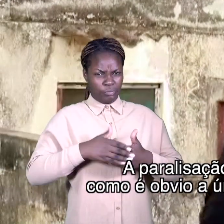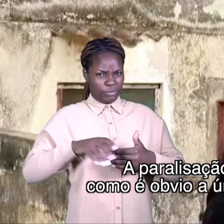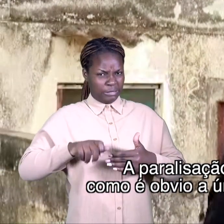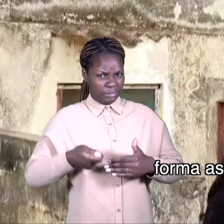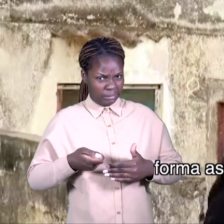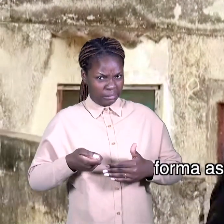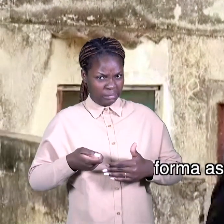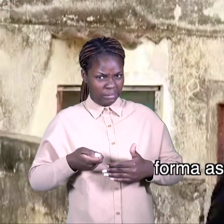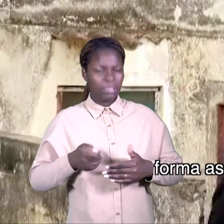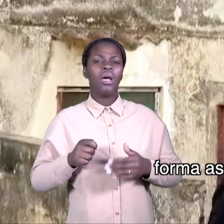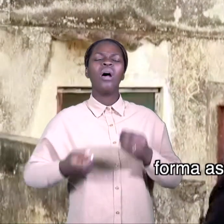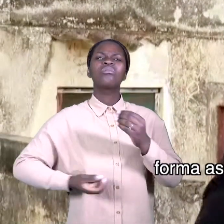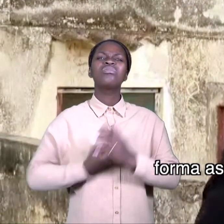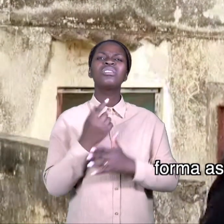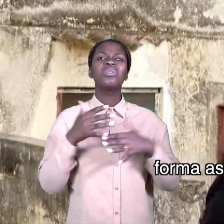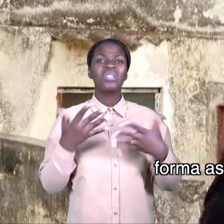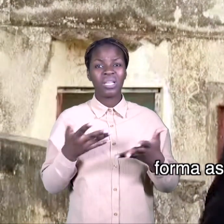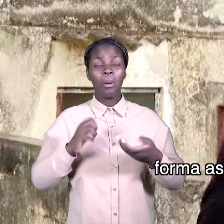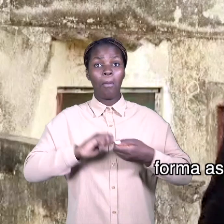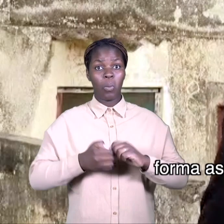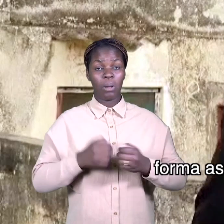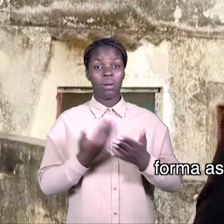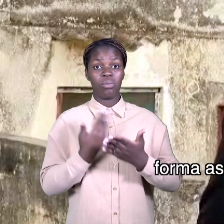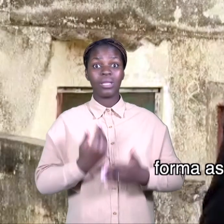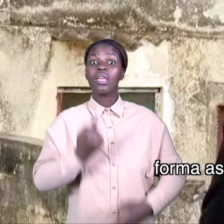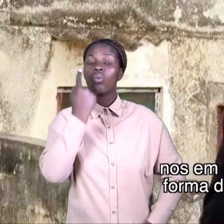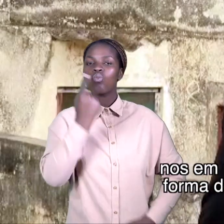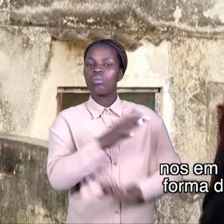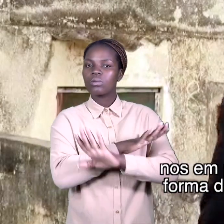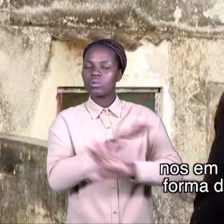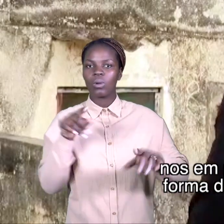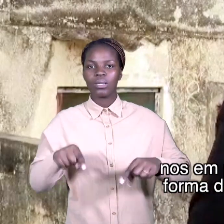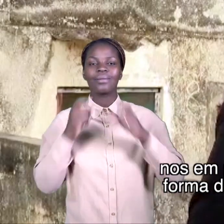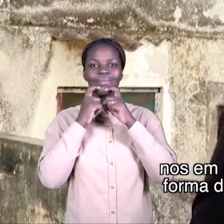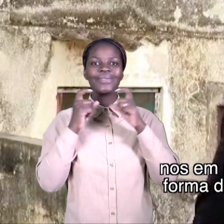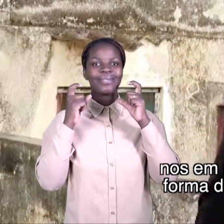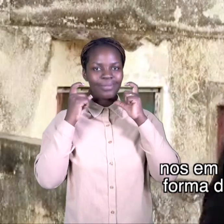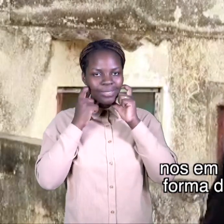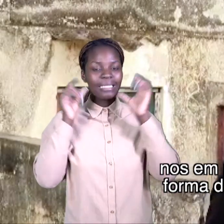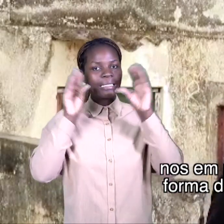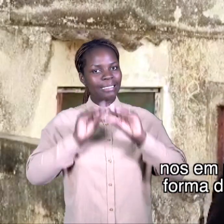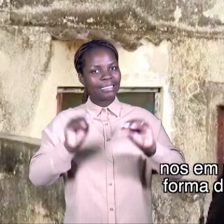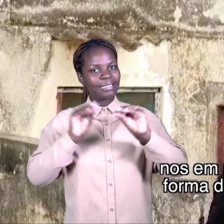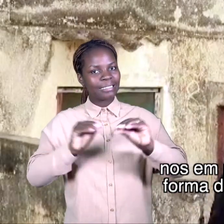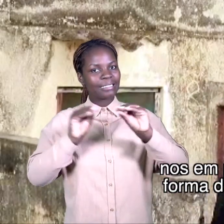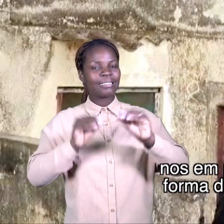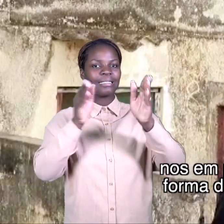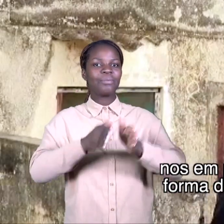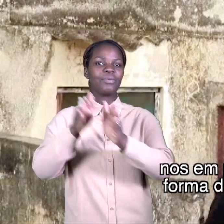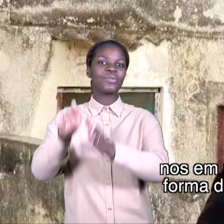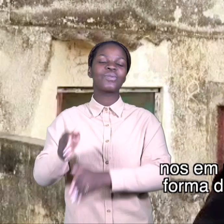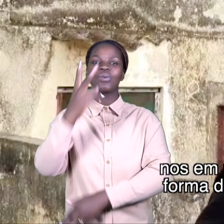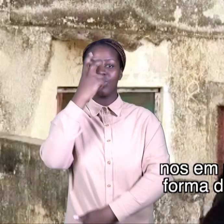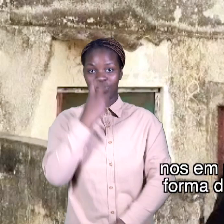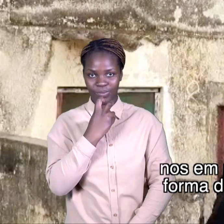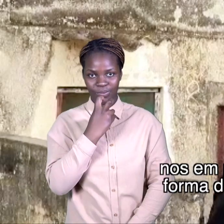que recebe, forma as pessoas com deficiência visual, nós em particular. Então, nós não